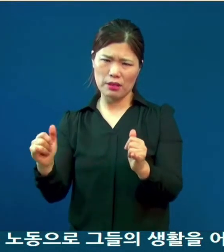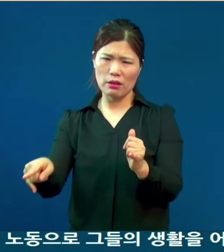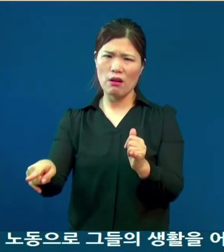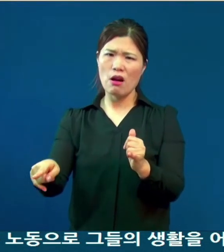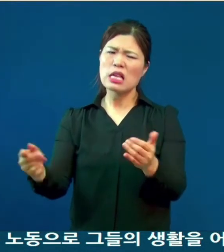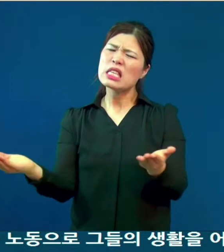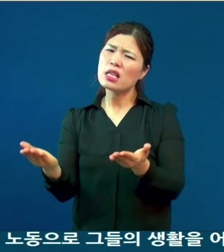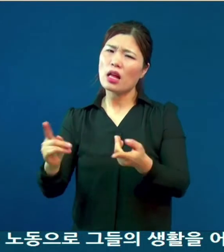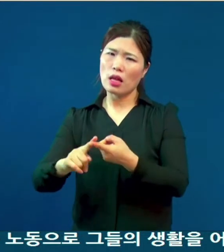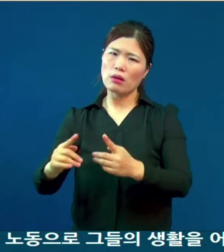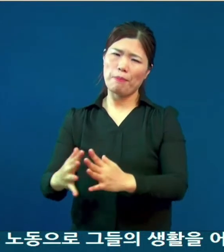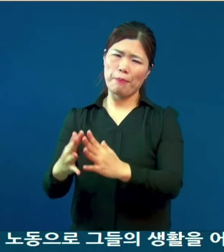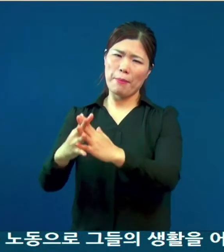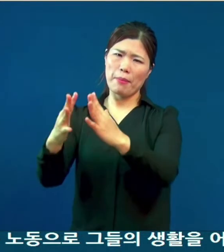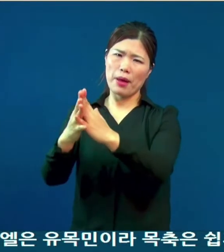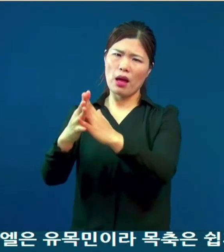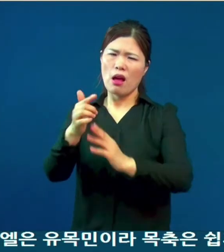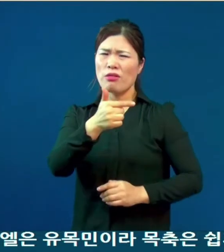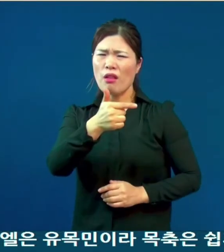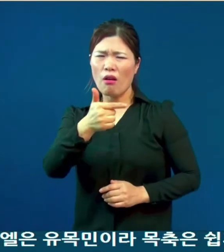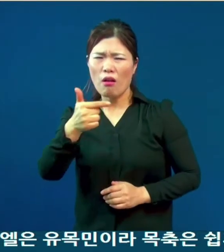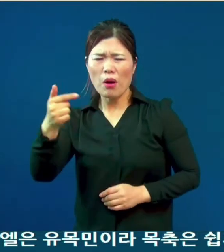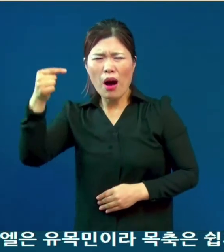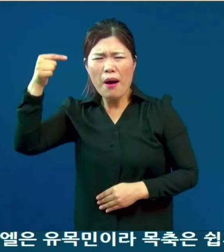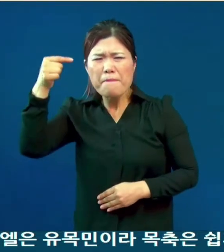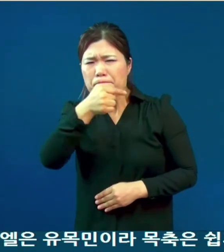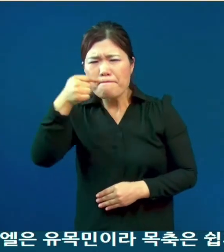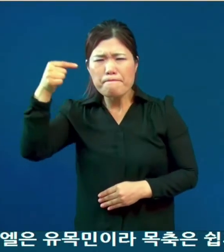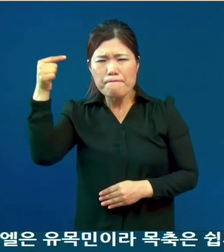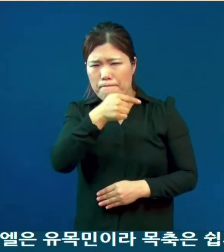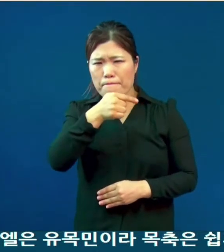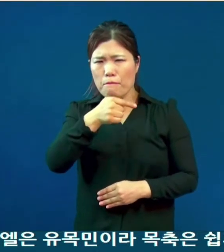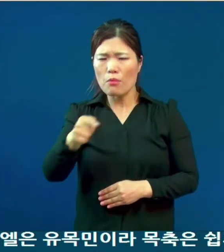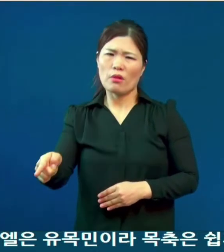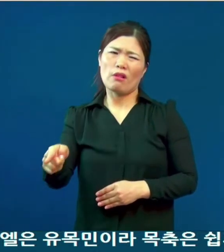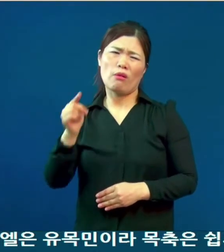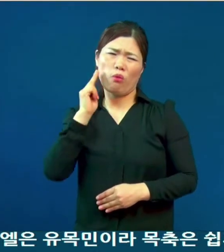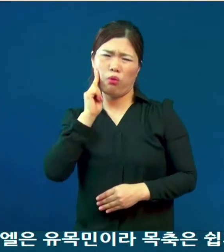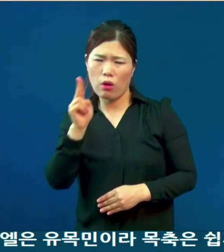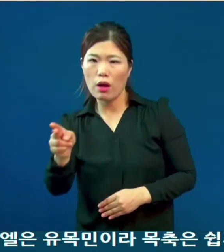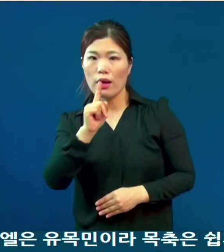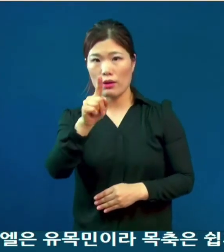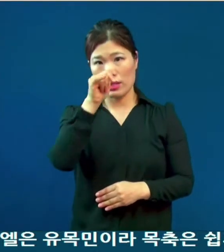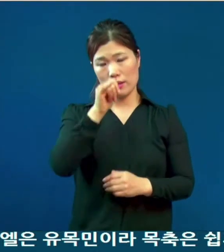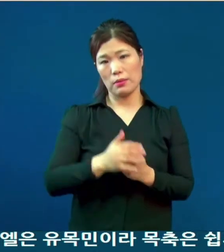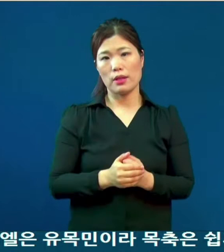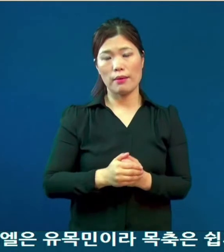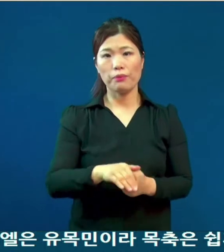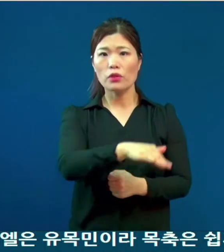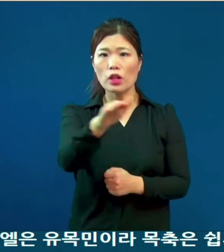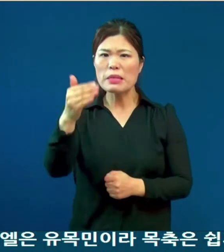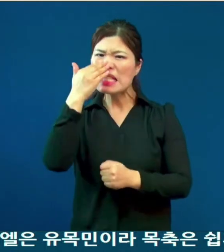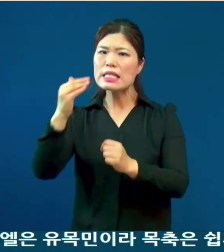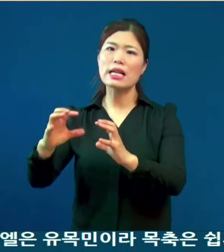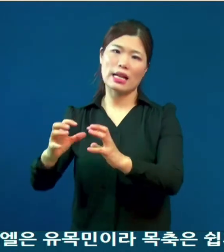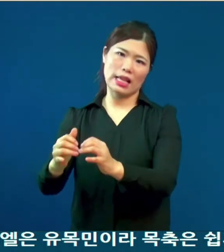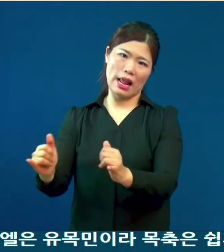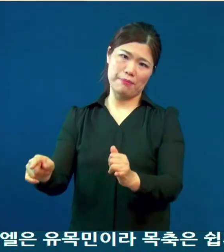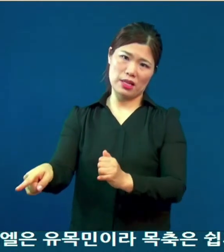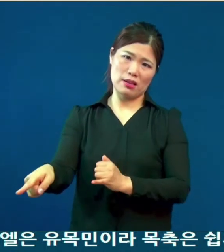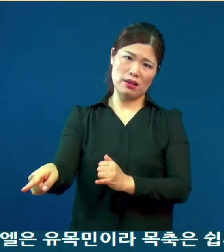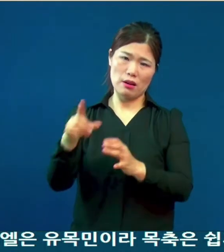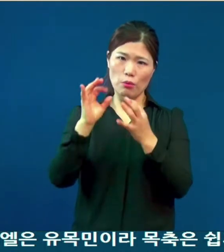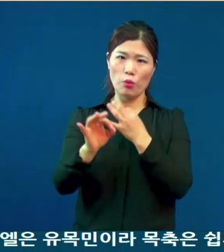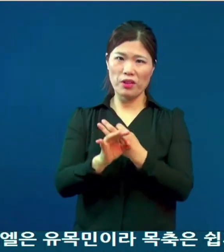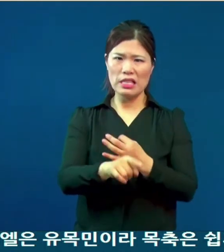하나하나의 일들이 매우 엄하였다라고 기록되어져 있습니다. 여러분, 한마디로 이들이